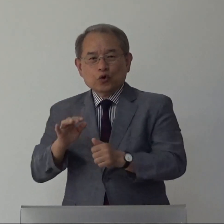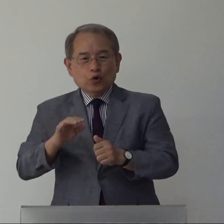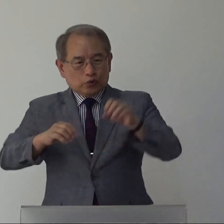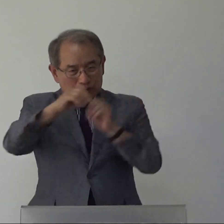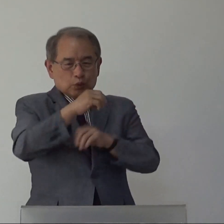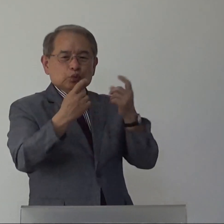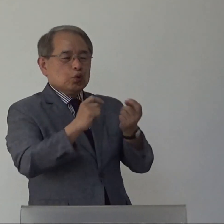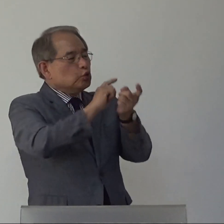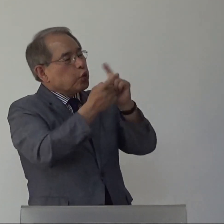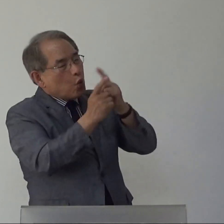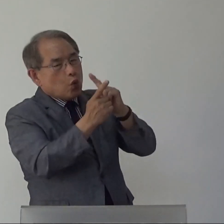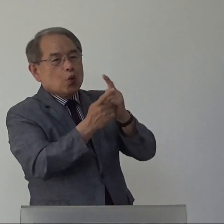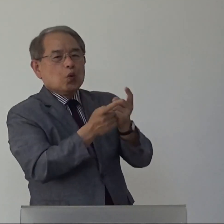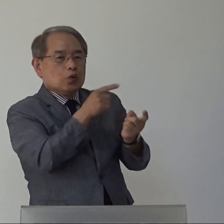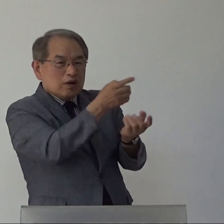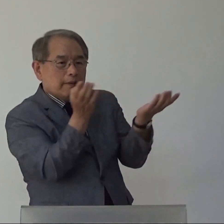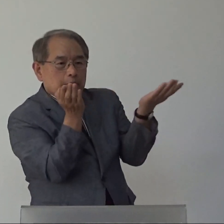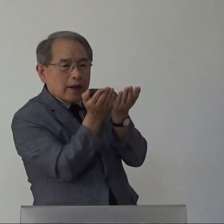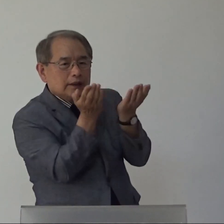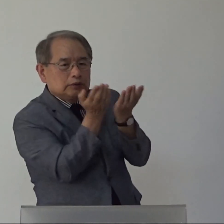서로 맞춰서 가야 합니다.